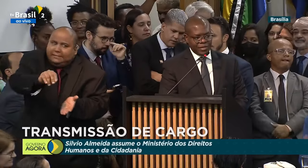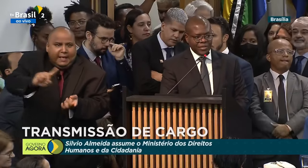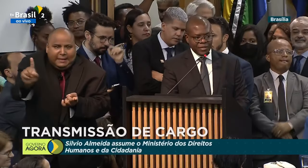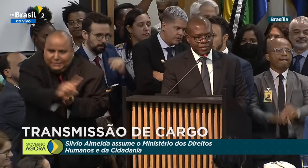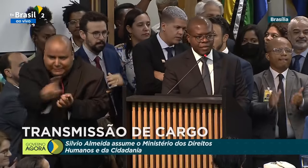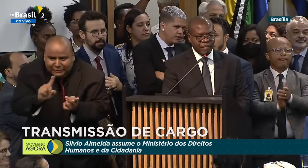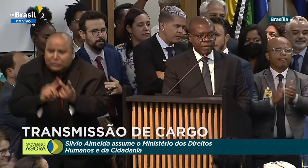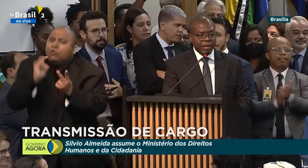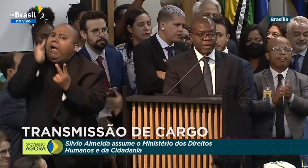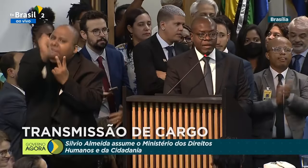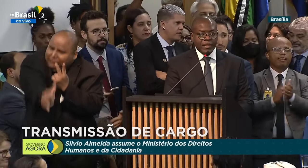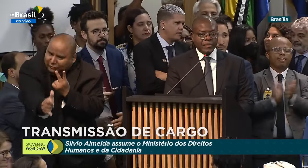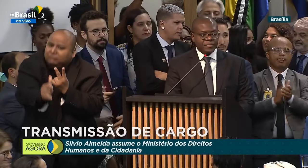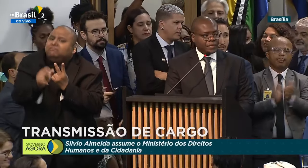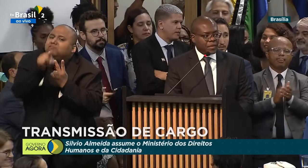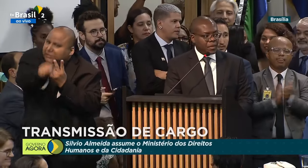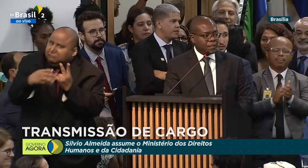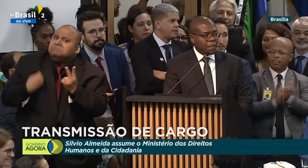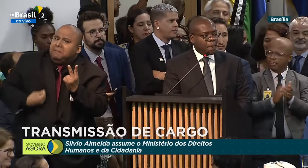estão esquecidos